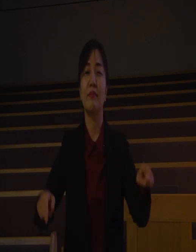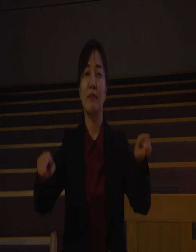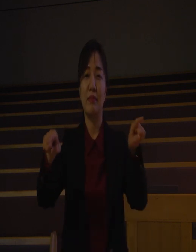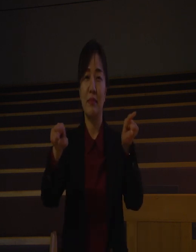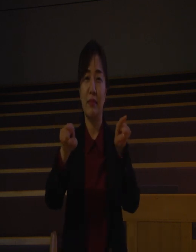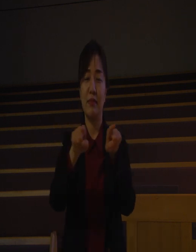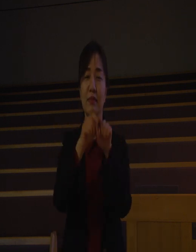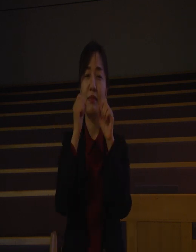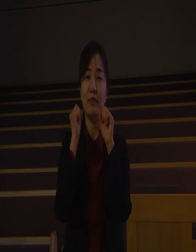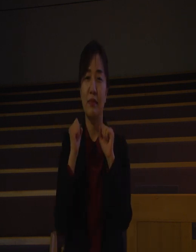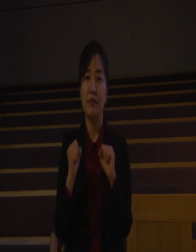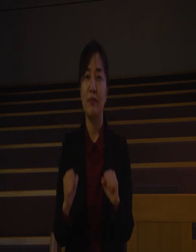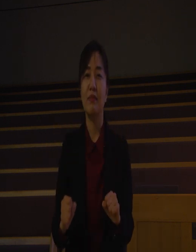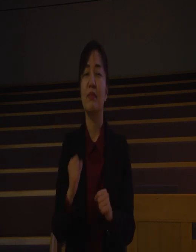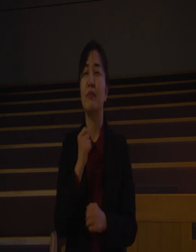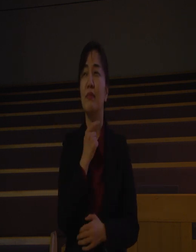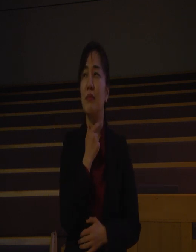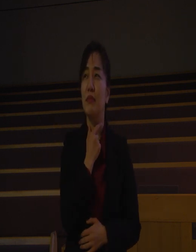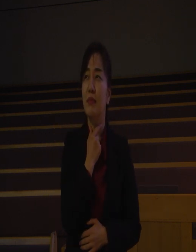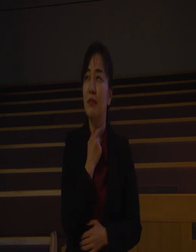당신과 함께